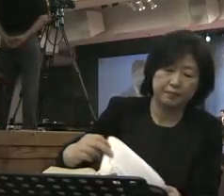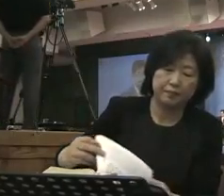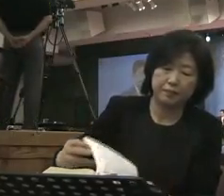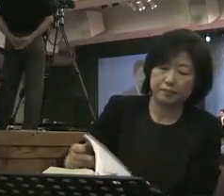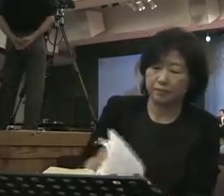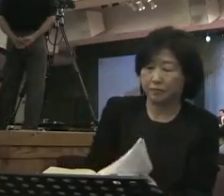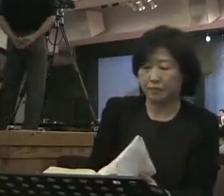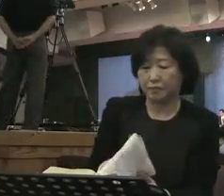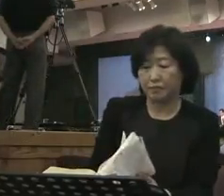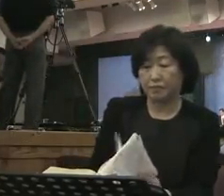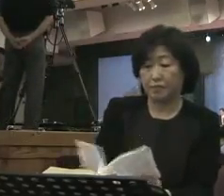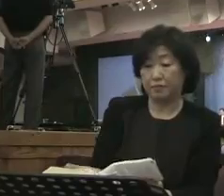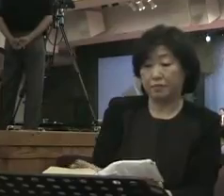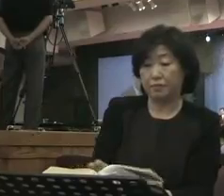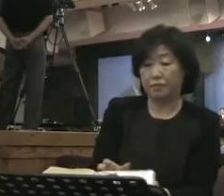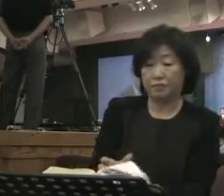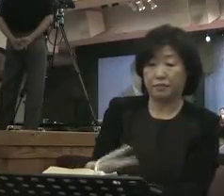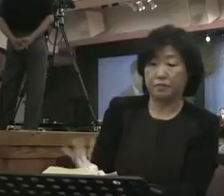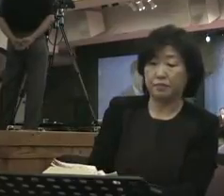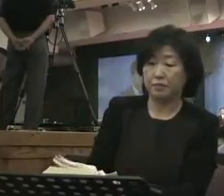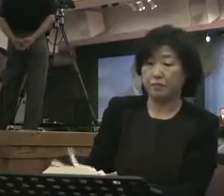있는데